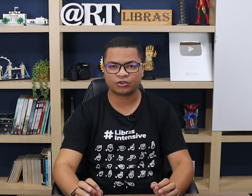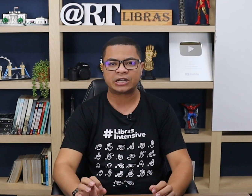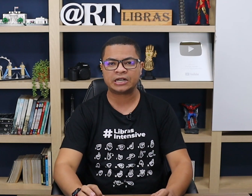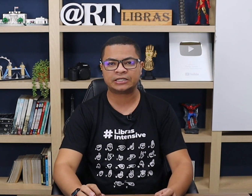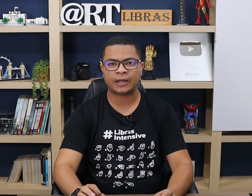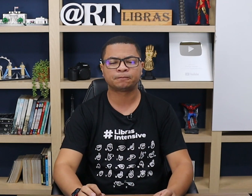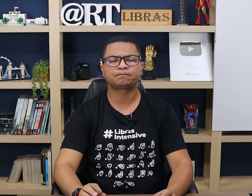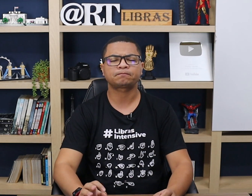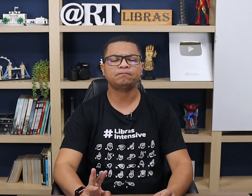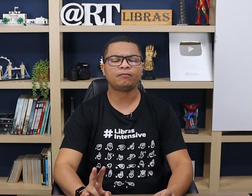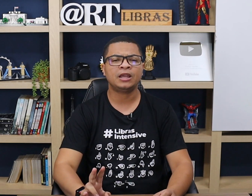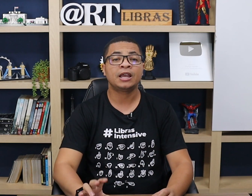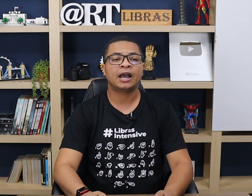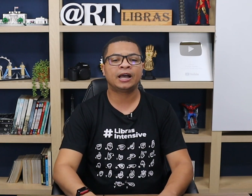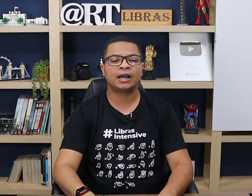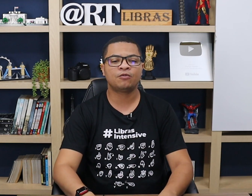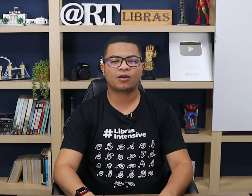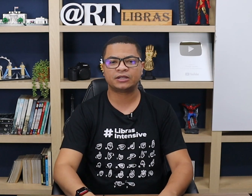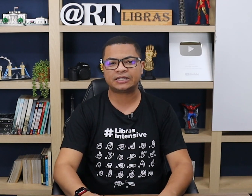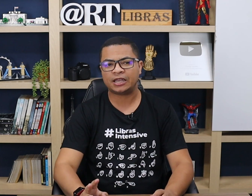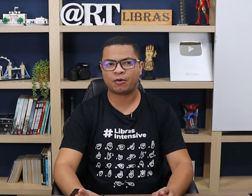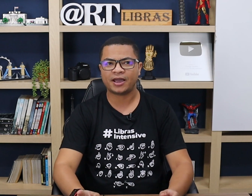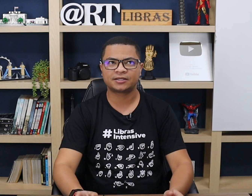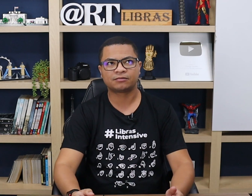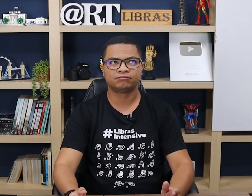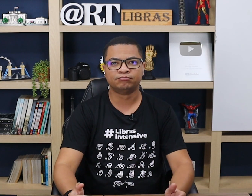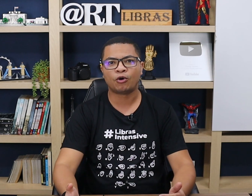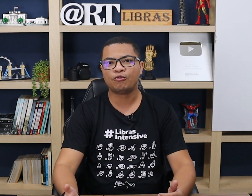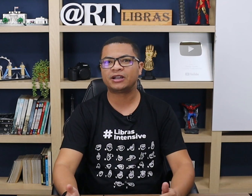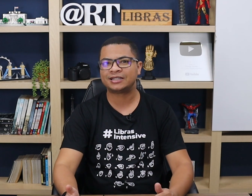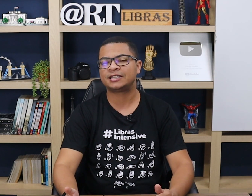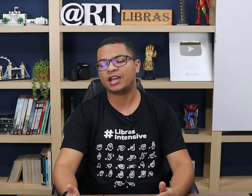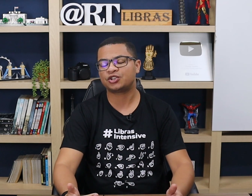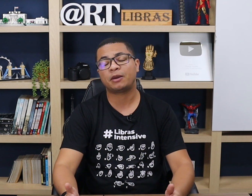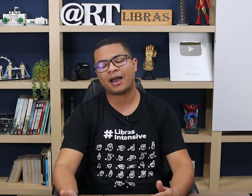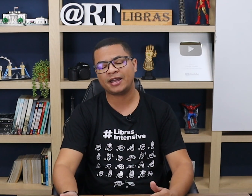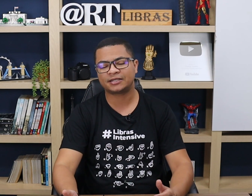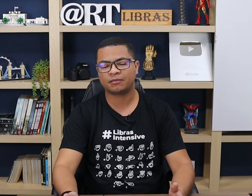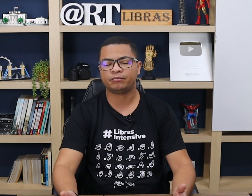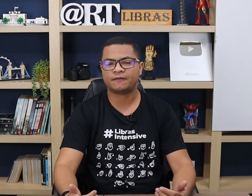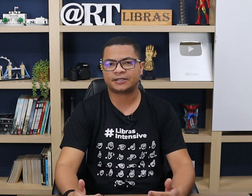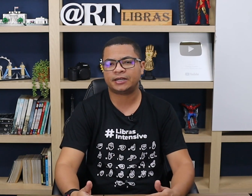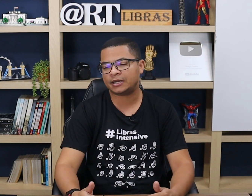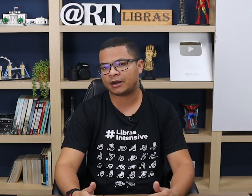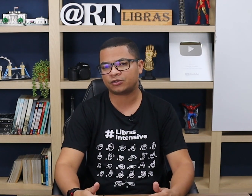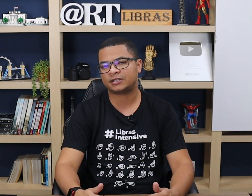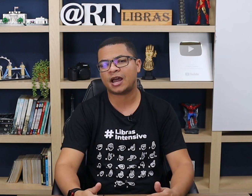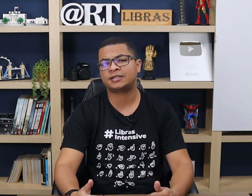faço o sinal de câncer uma coisa assim que por mais boba que seja o que pareça me facilita lembrar de alguns sinais